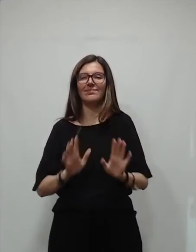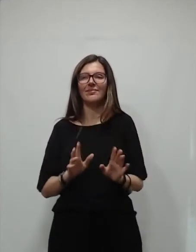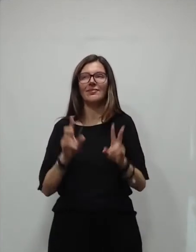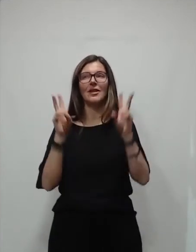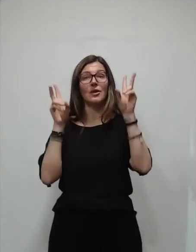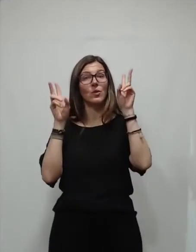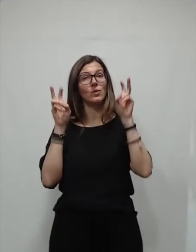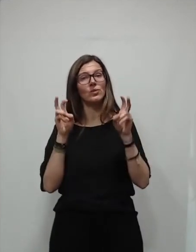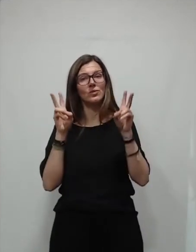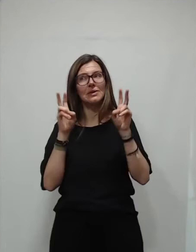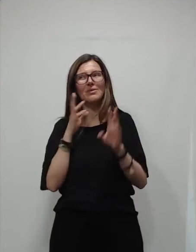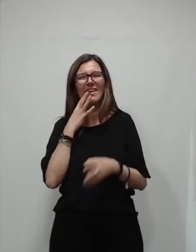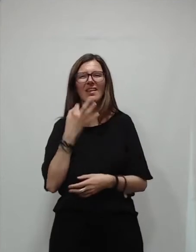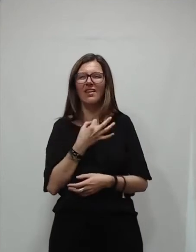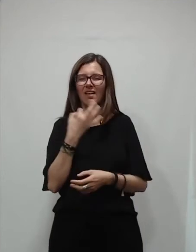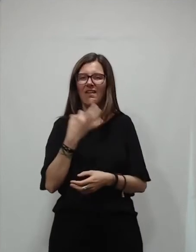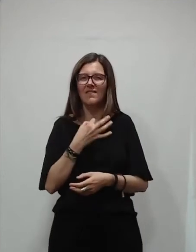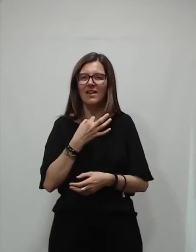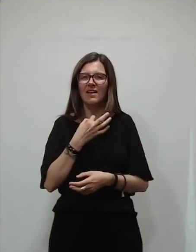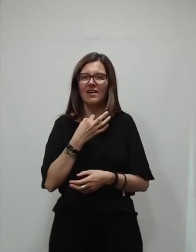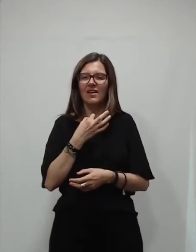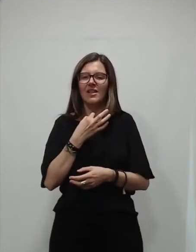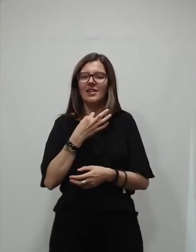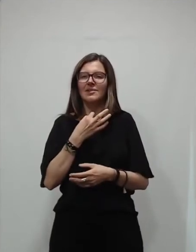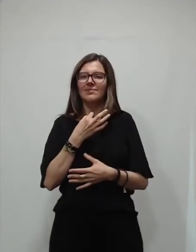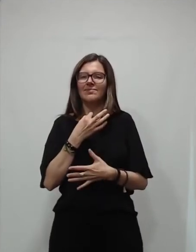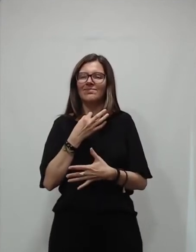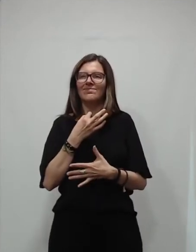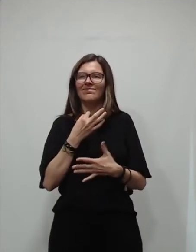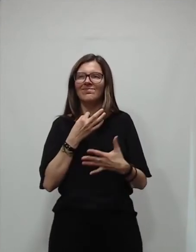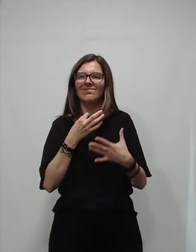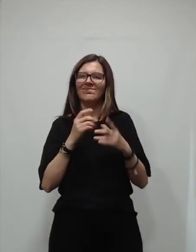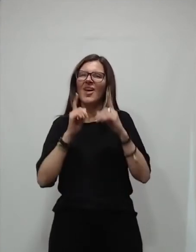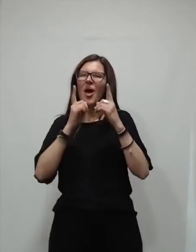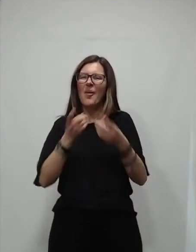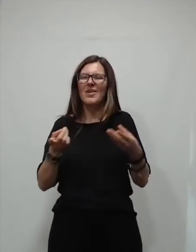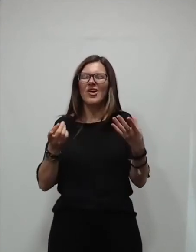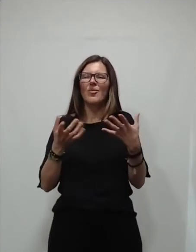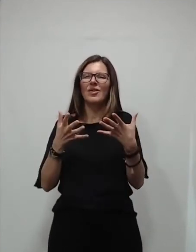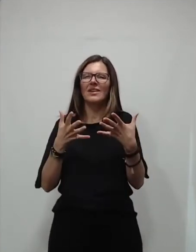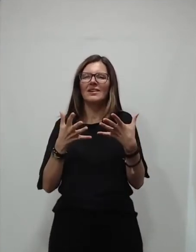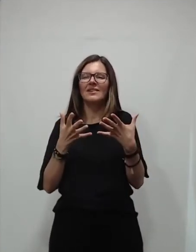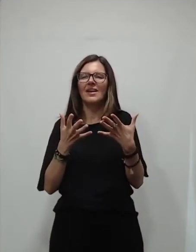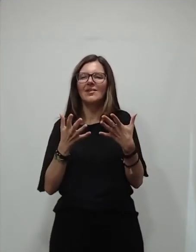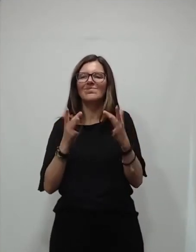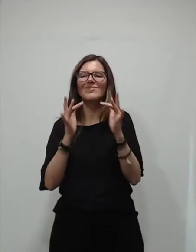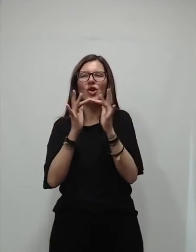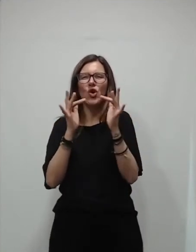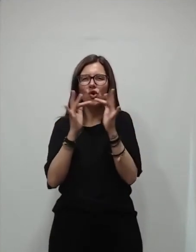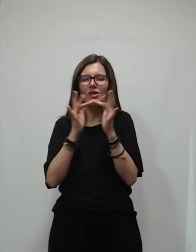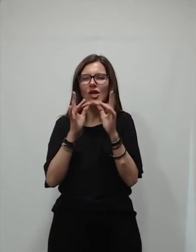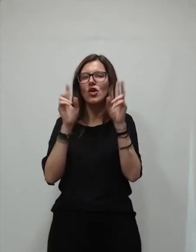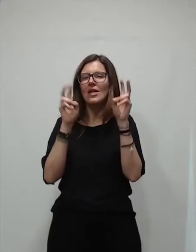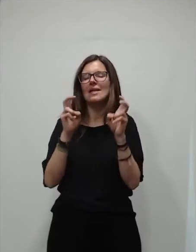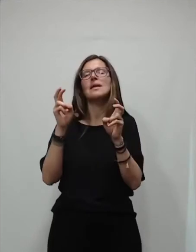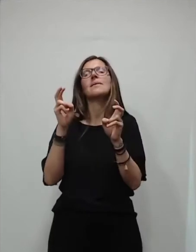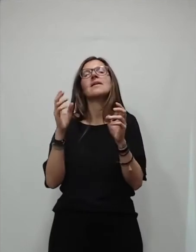tema que la verdad cruza bastante todo este tema de salud mental y justicia penal en